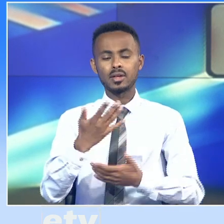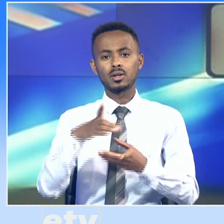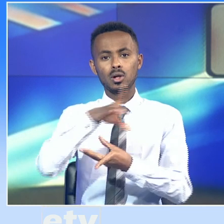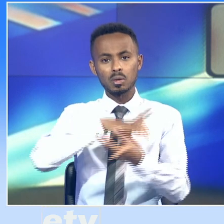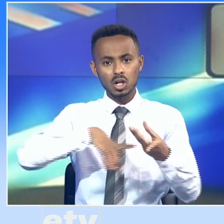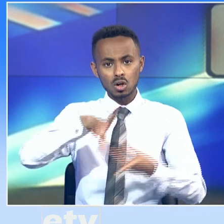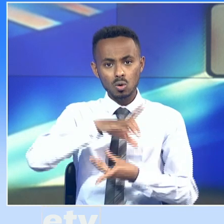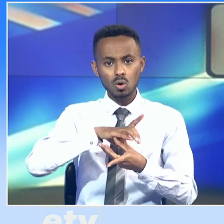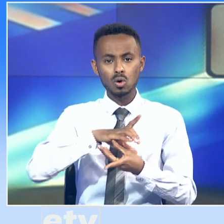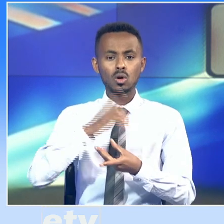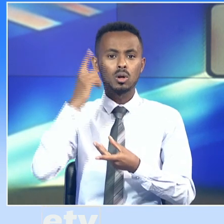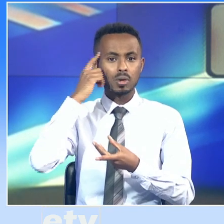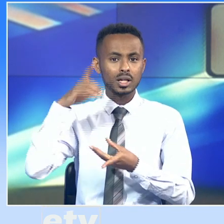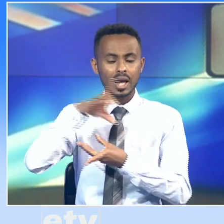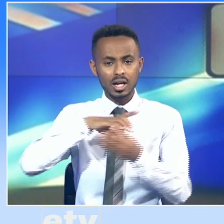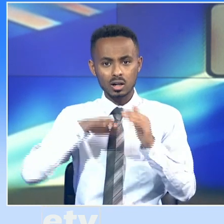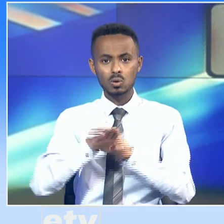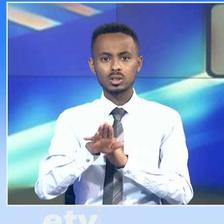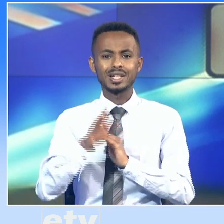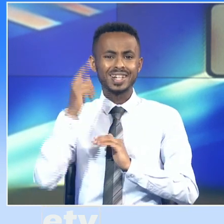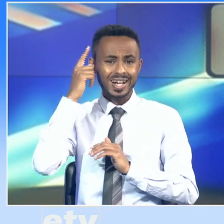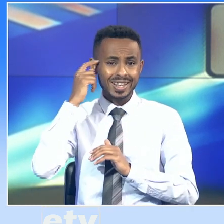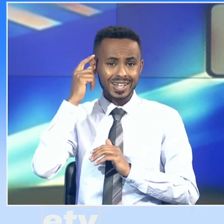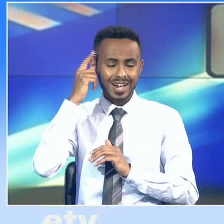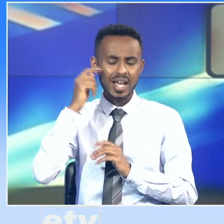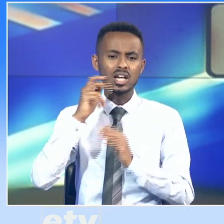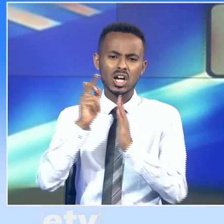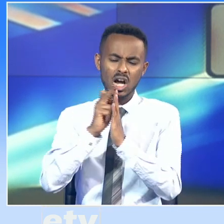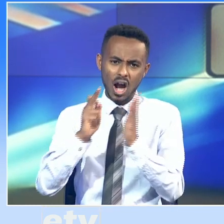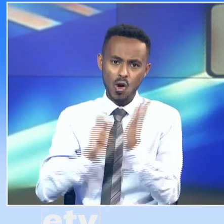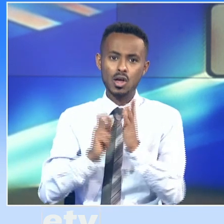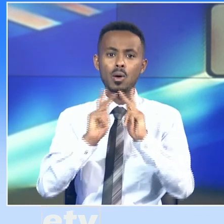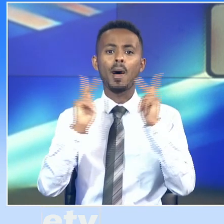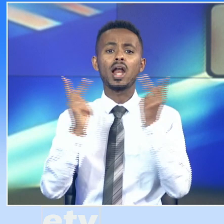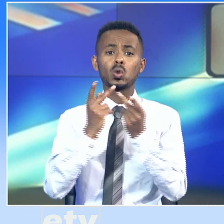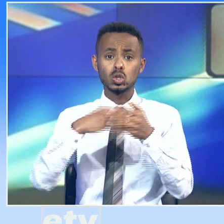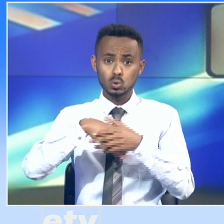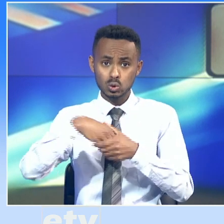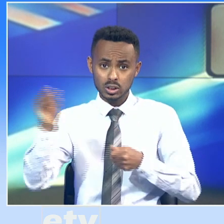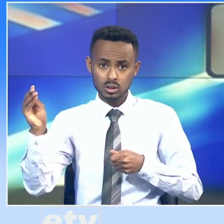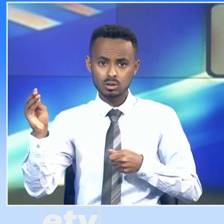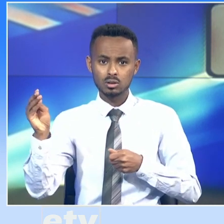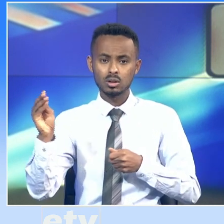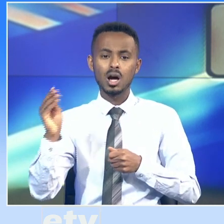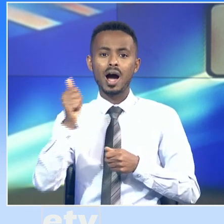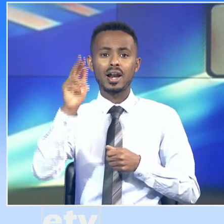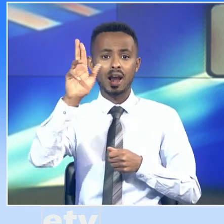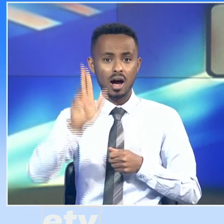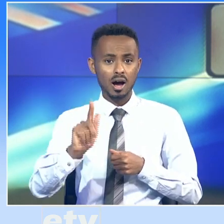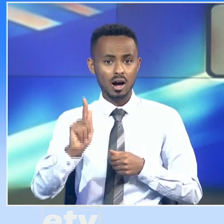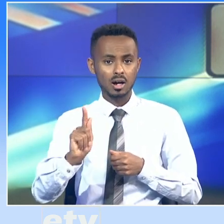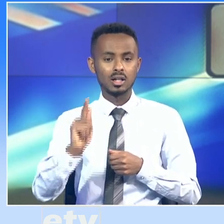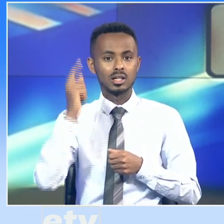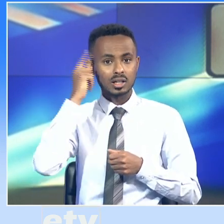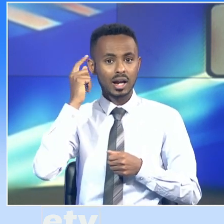በክልሉ በትግራይ ክልል ውስጥ ከትግራይ ህጋዊ ፓርቲዎች ውጪ ከአረና፣